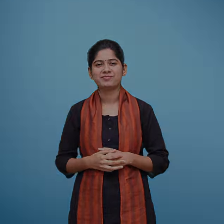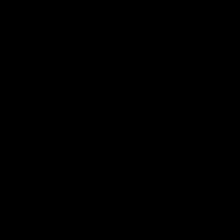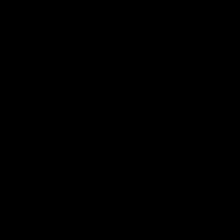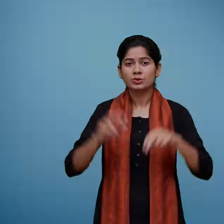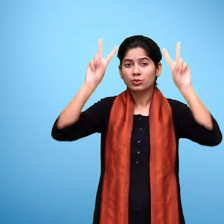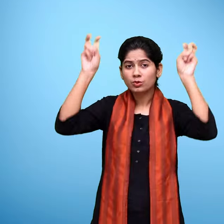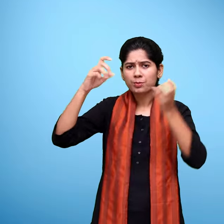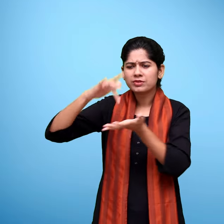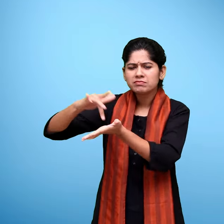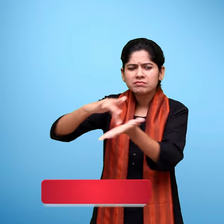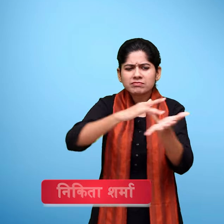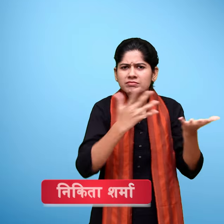कहां क्या है?